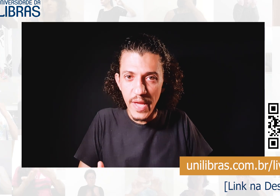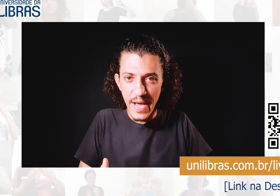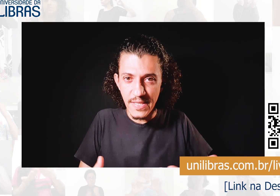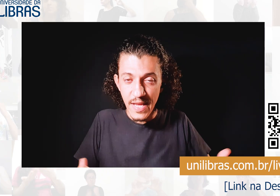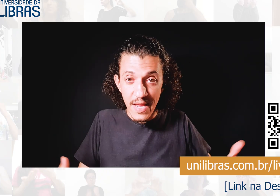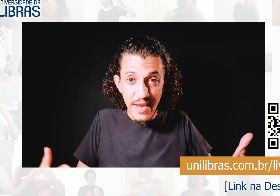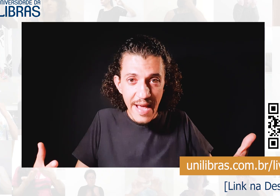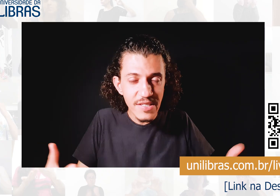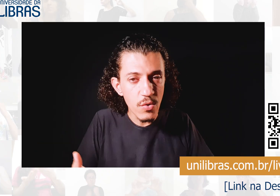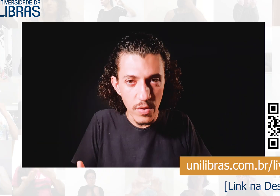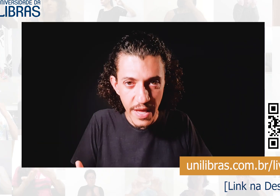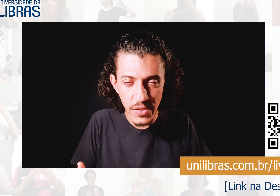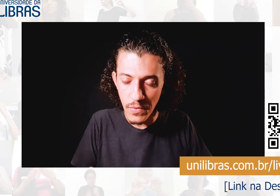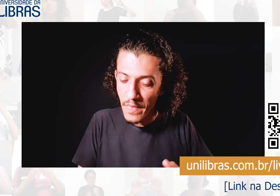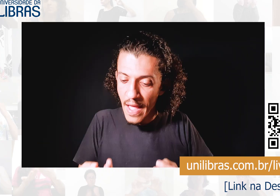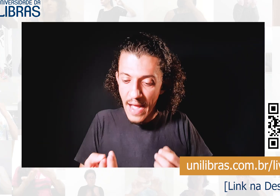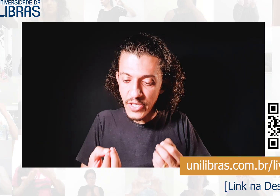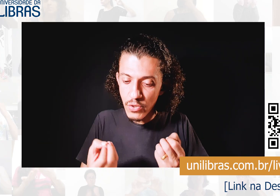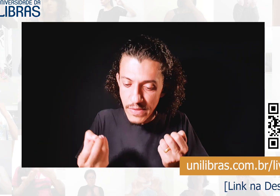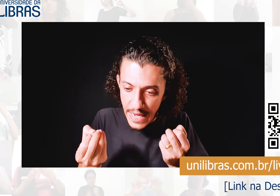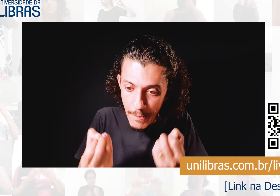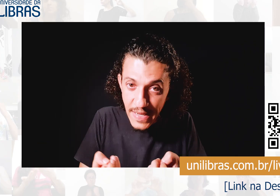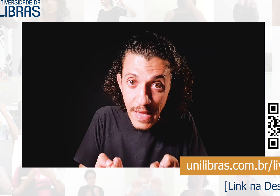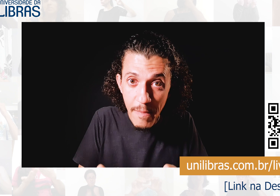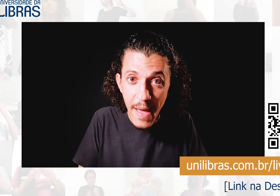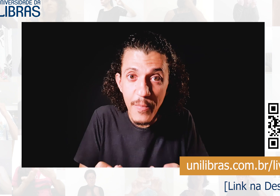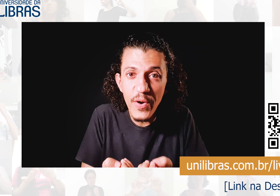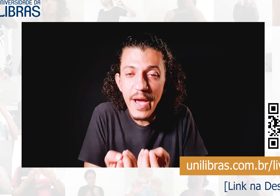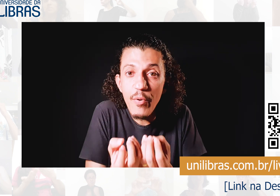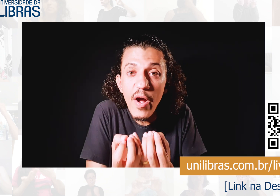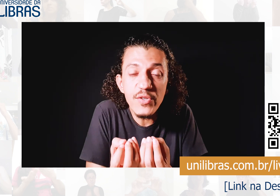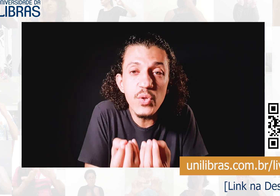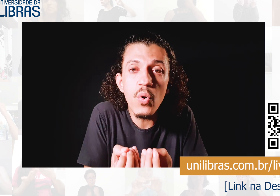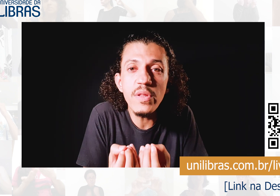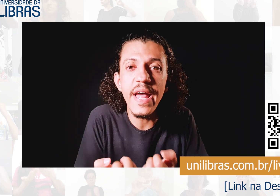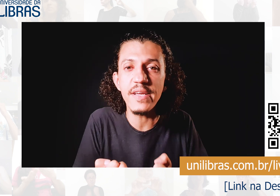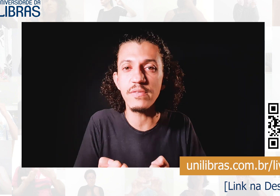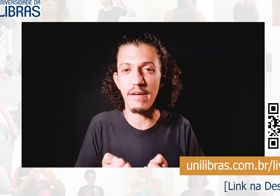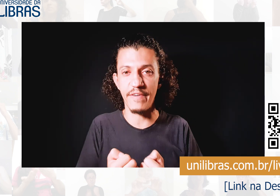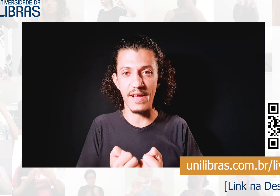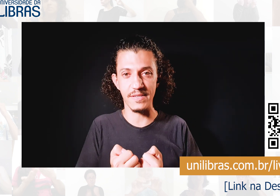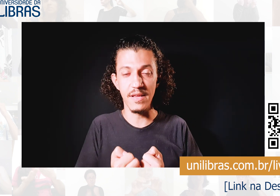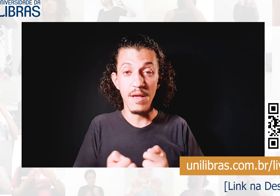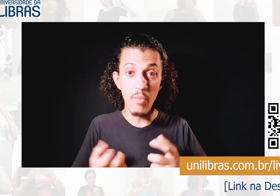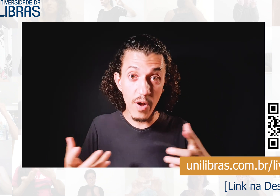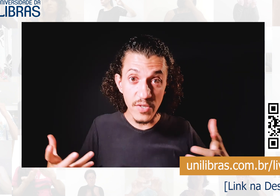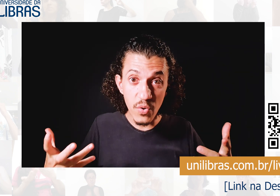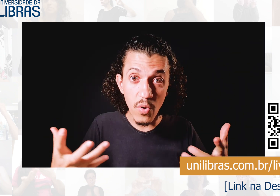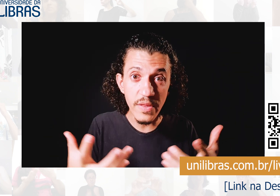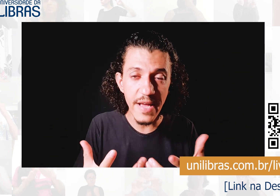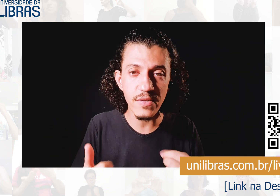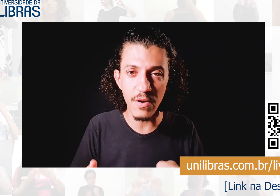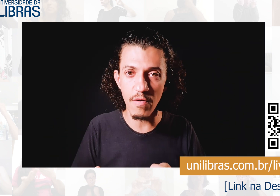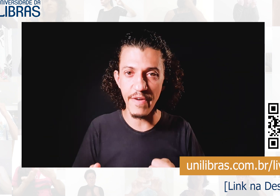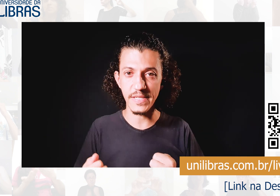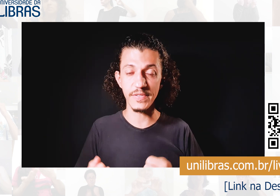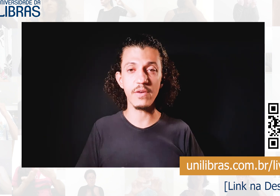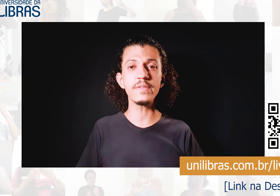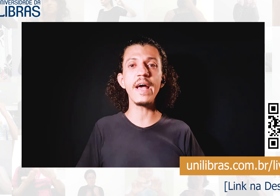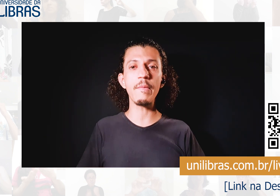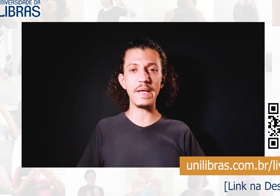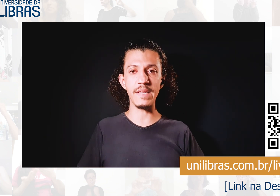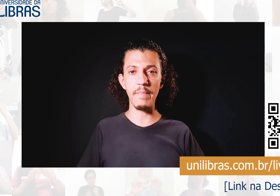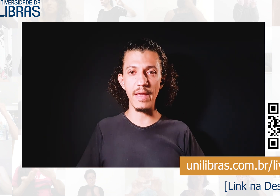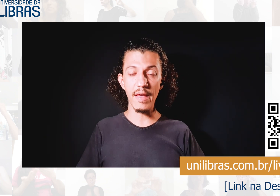no português, nesse contexto, a gente consegue perceber por quê? Por causa do contexto da frase, por causa do contexto da conversa,